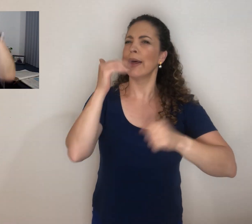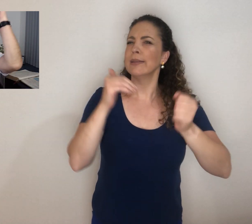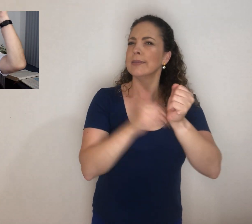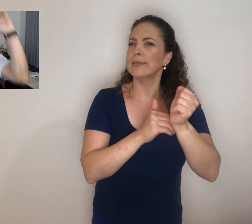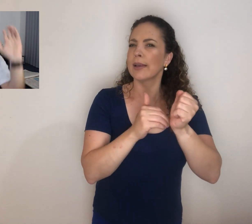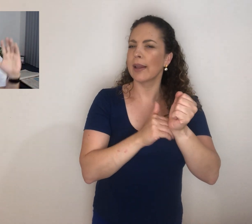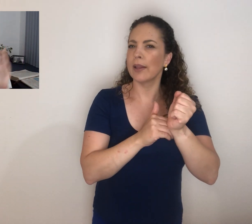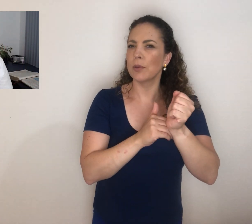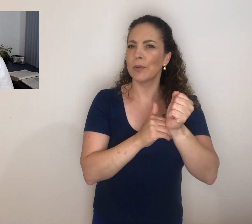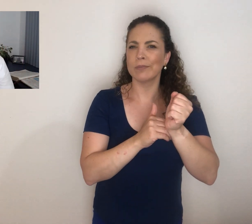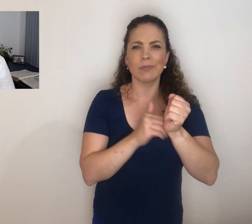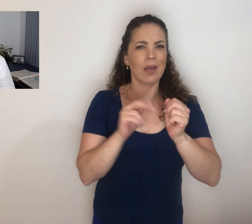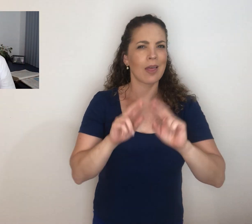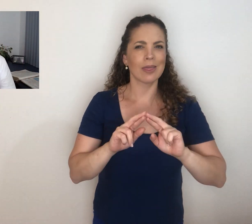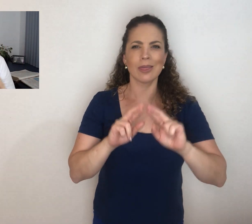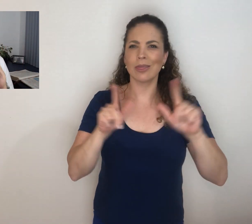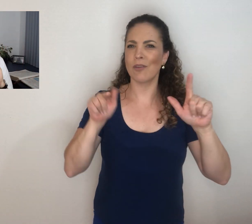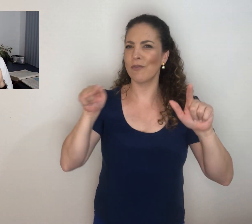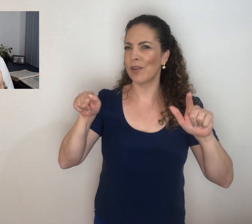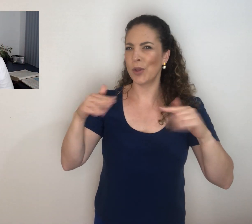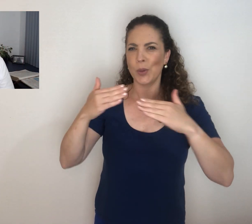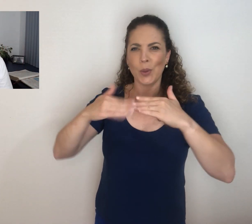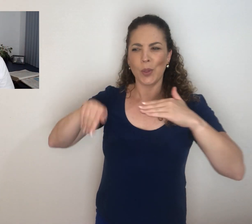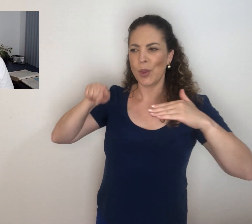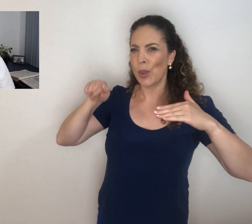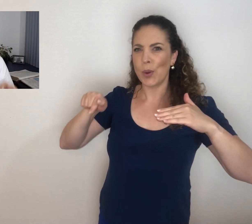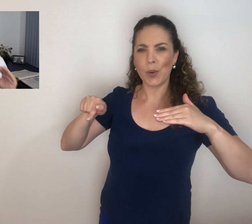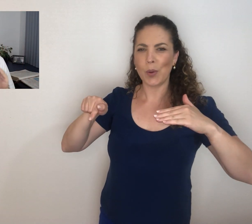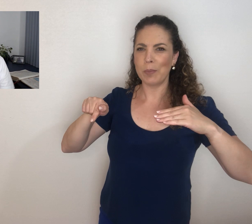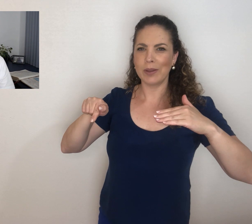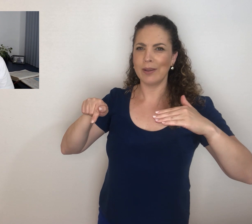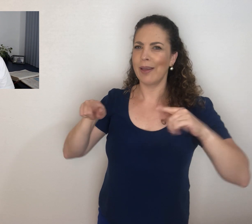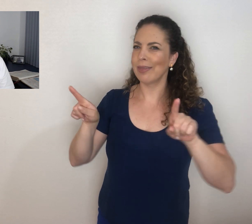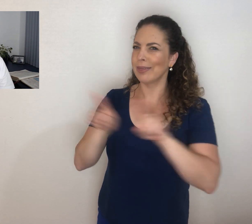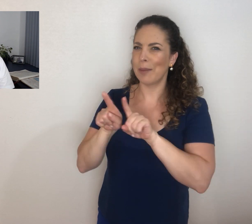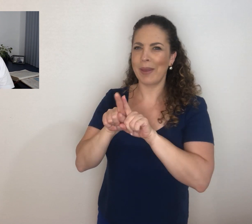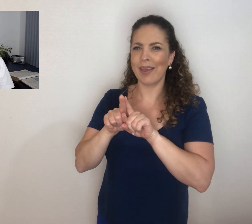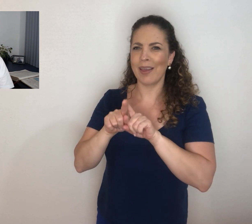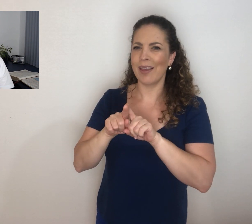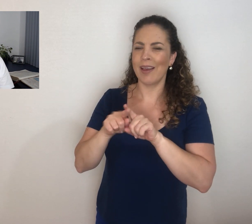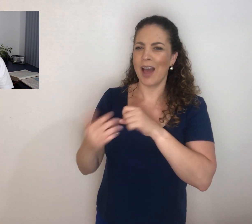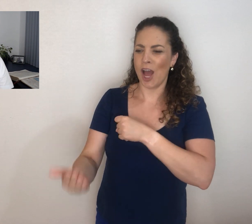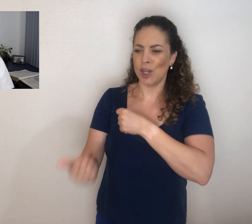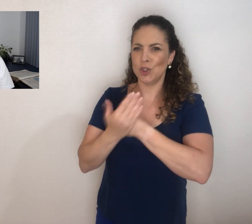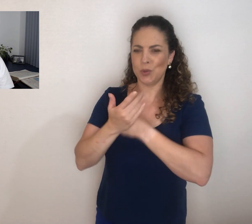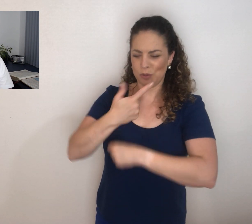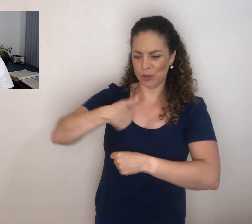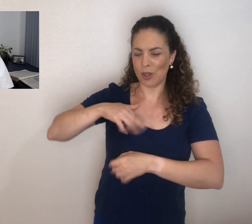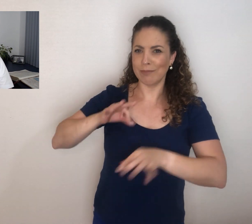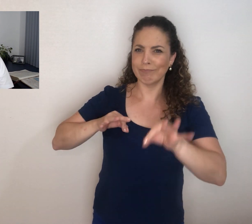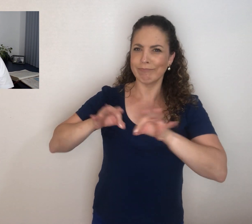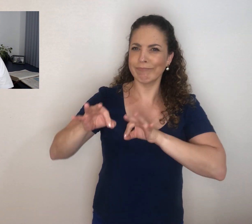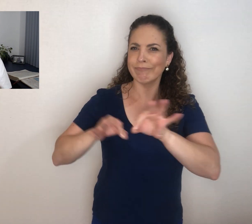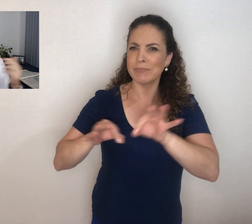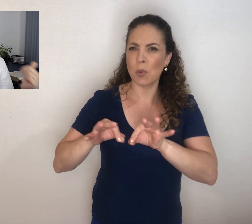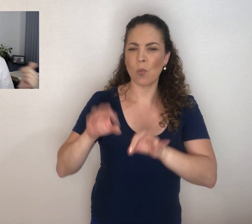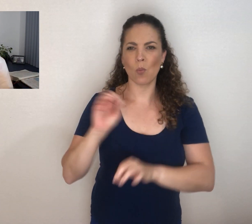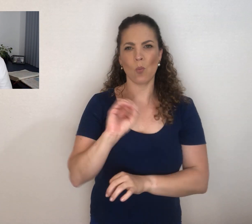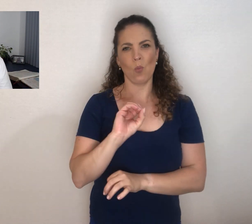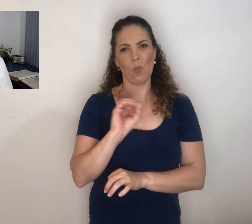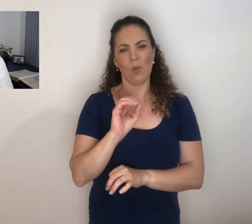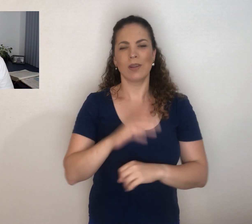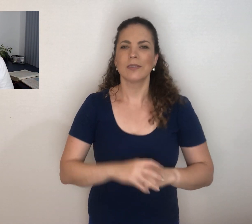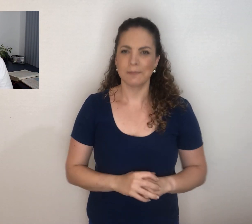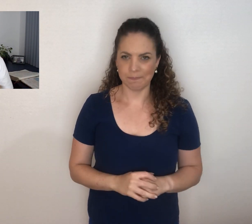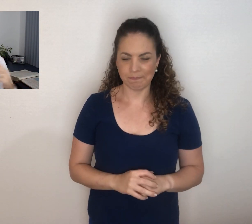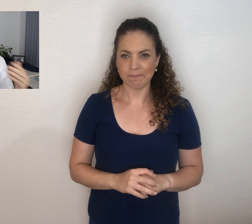arrebata a gente e tira daqui. Ela não coopera com a preparação da igreja para esse tempo. E na